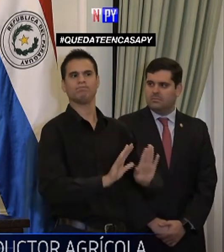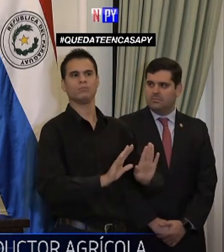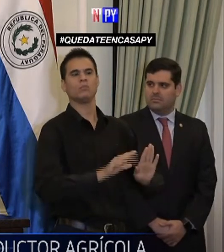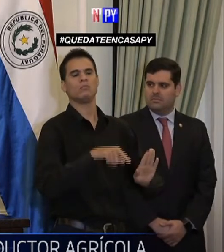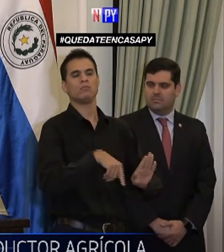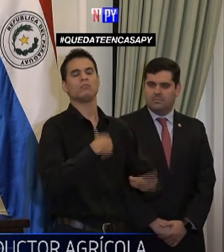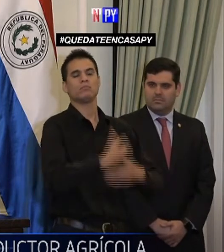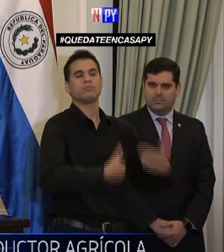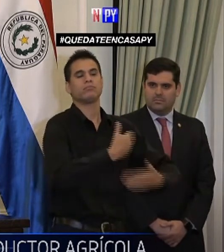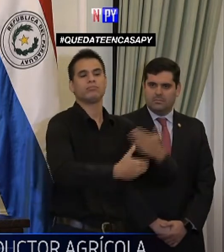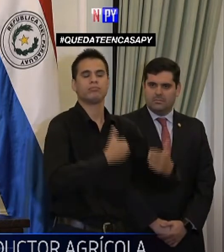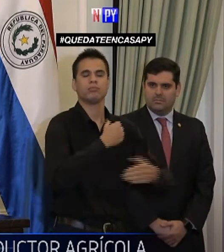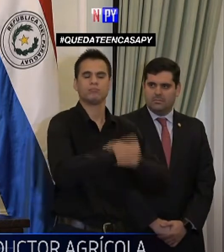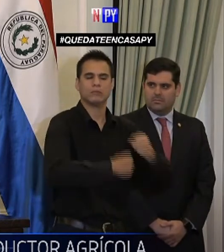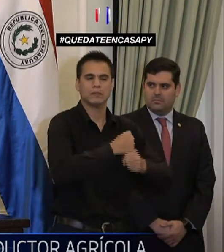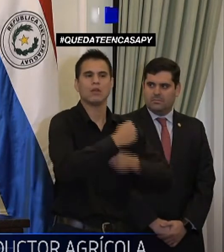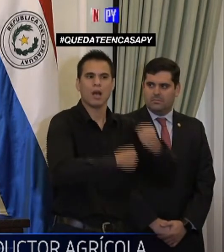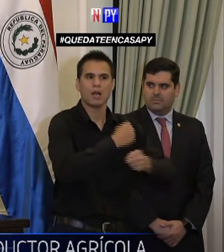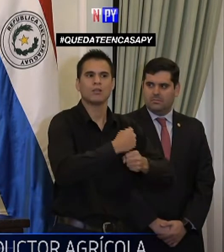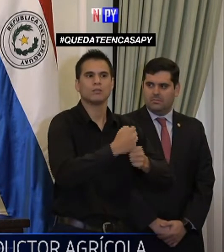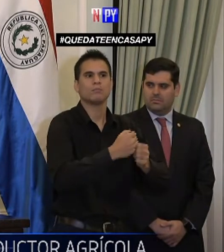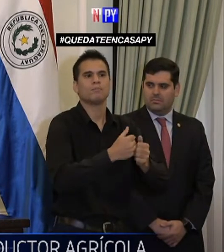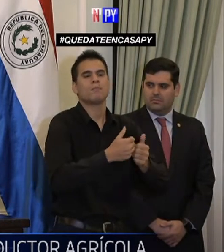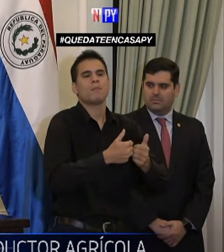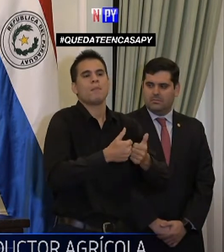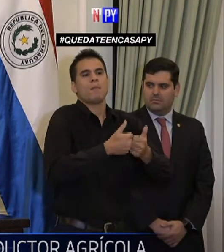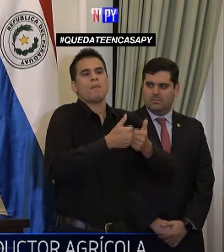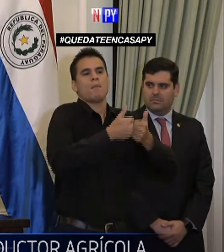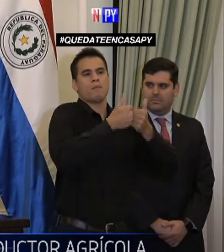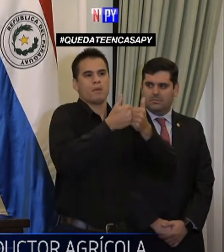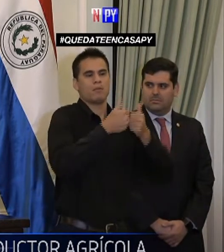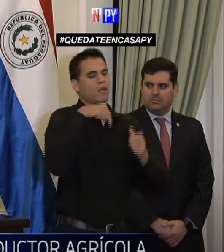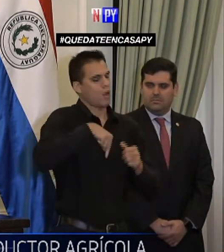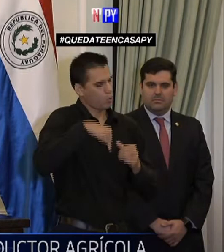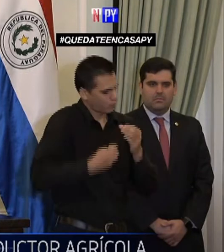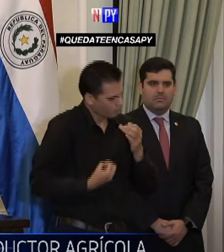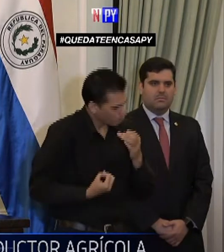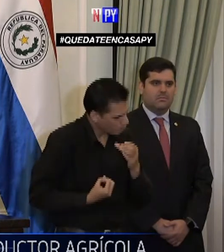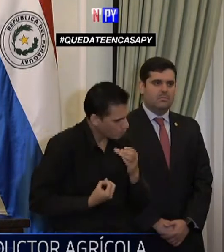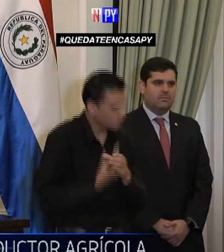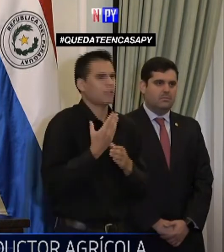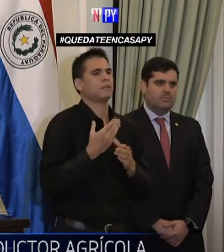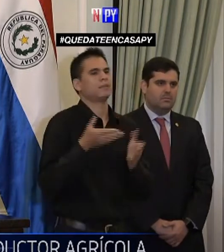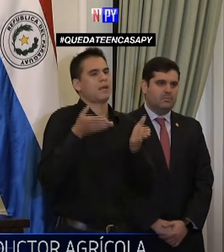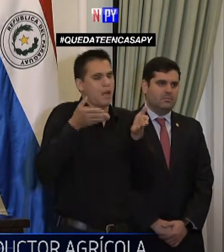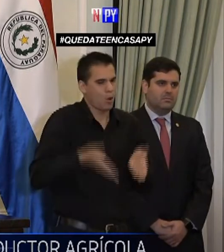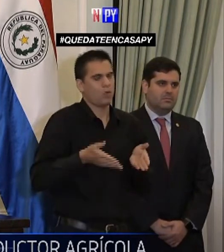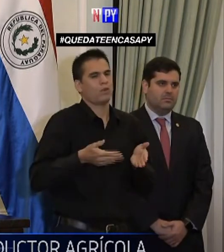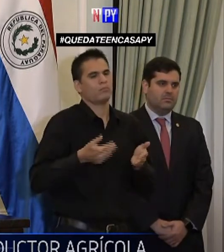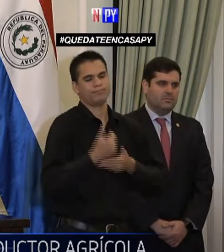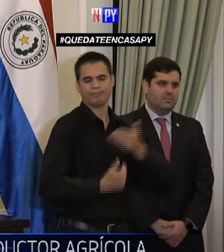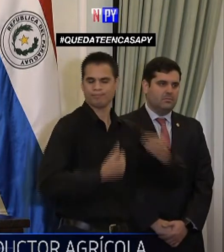poder lograrlo. Pero es el momento y la coyuntura nos exige iniciarlo lo antes posible.